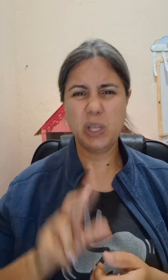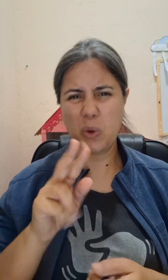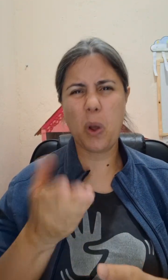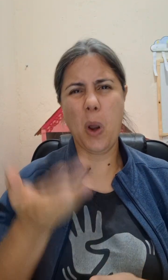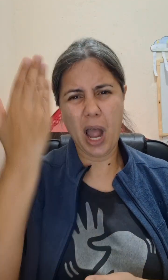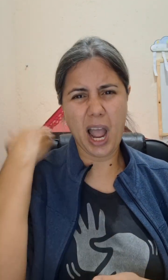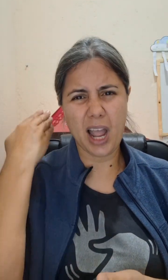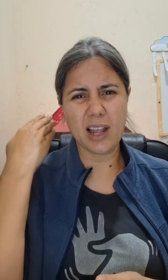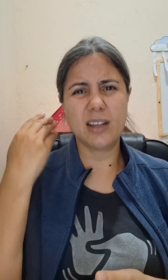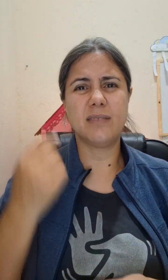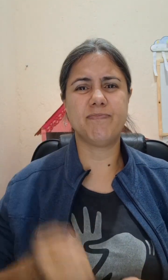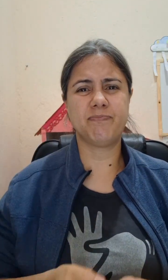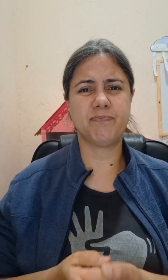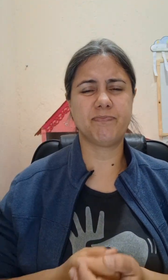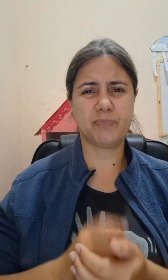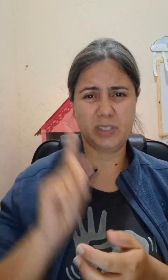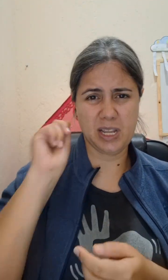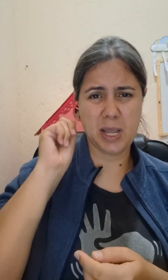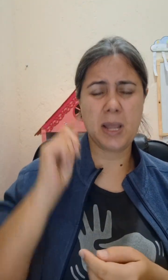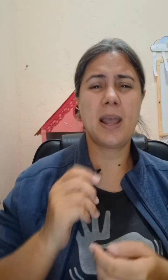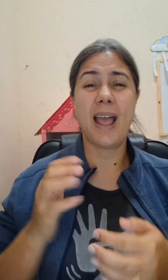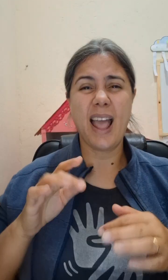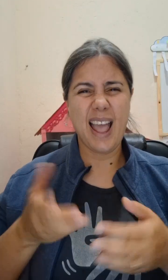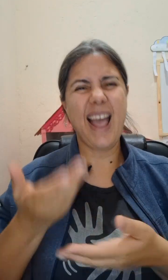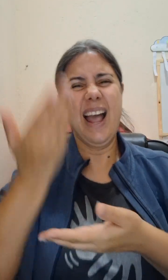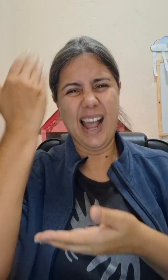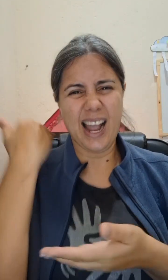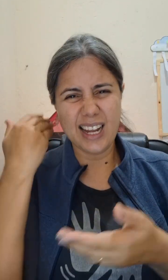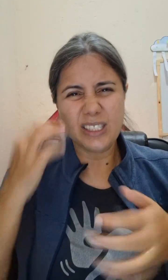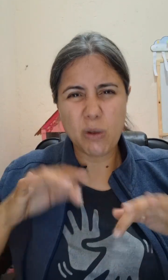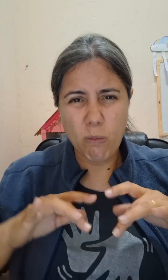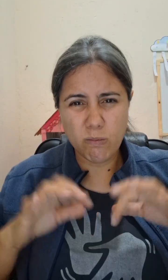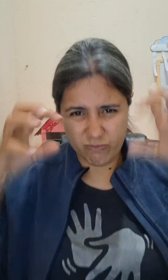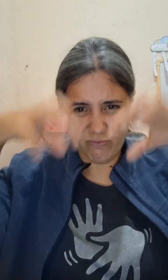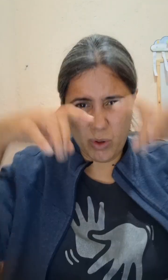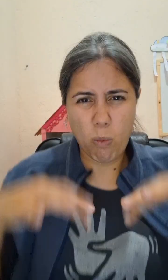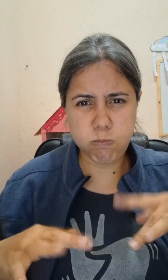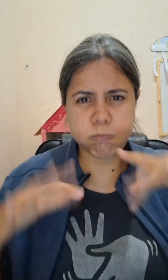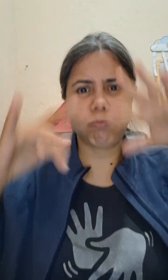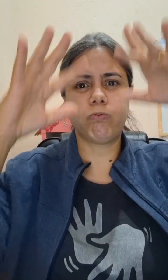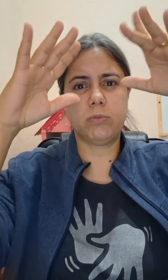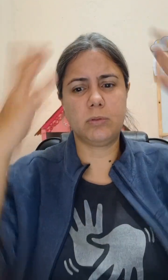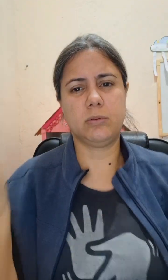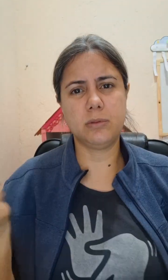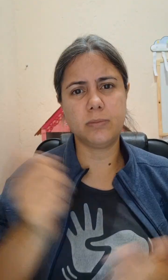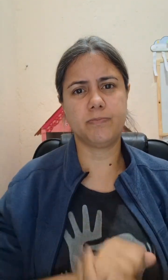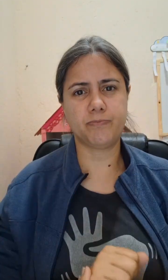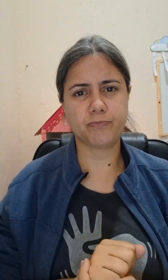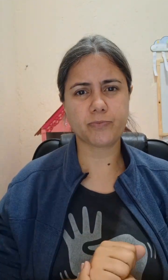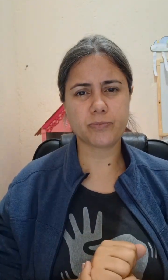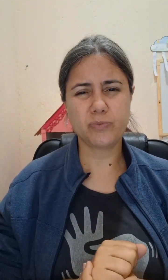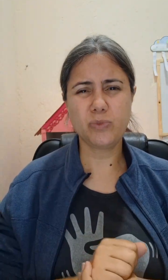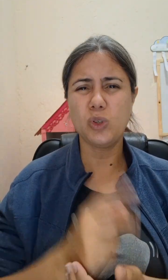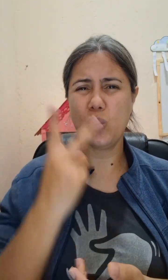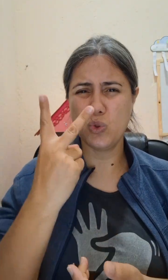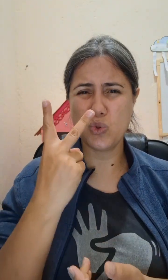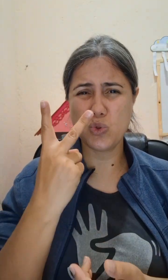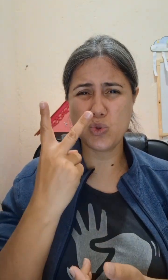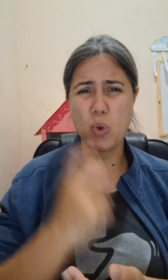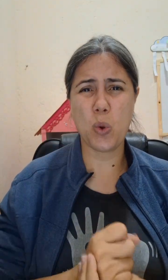2 cidades, Sodoma e Gomorra, lá foram destruídas, acabaram, sumiram.